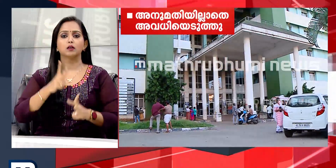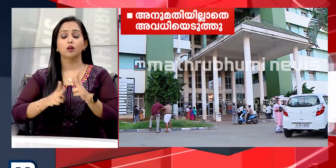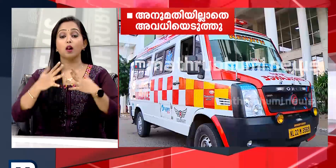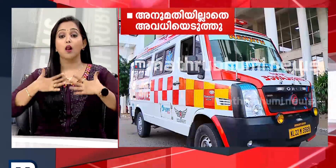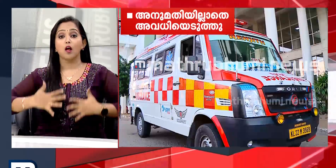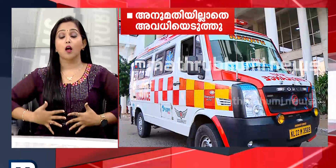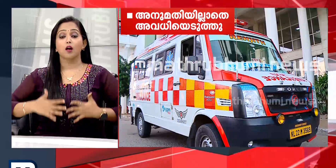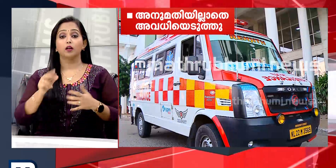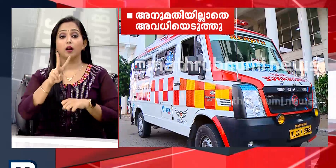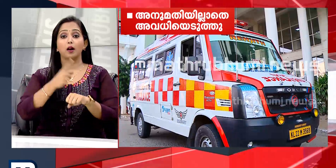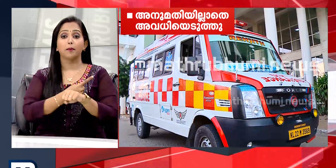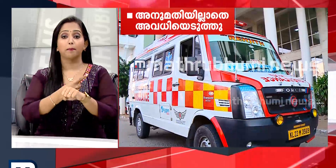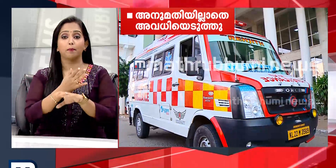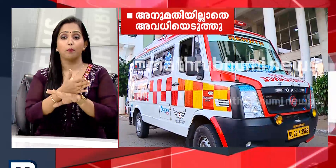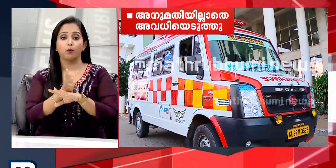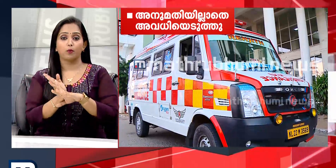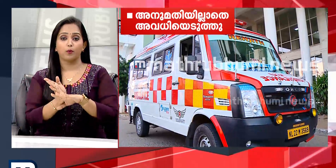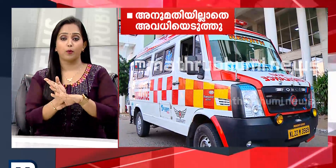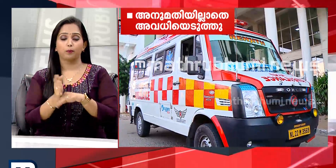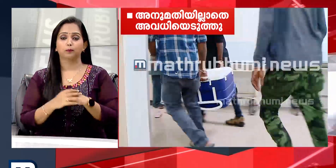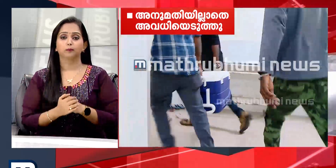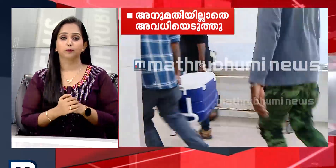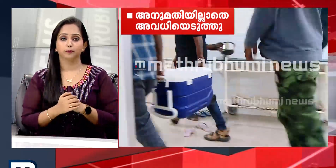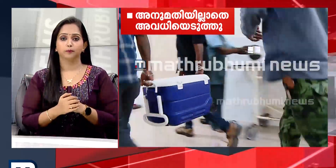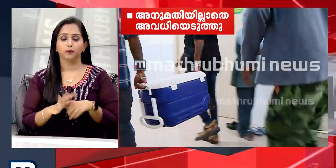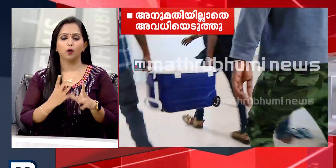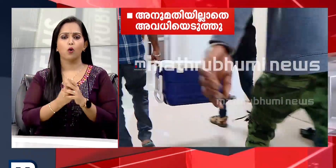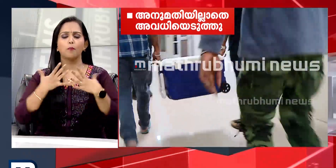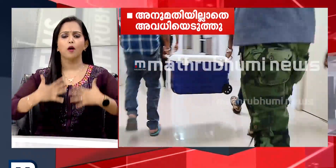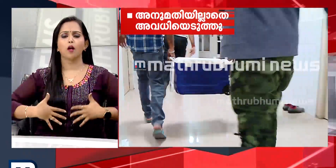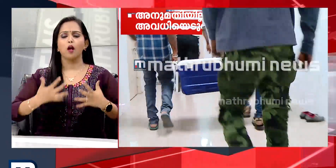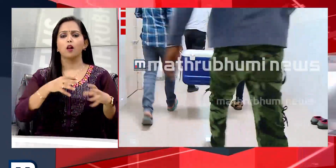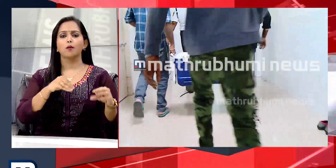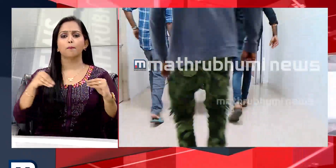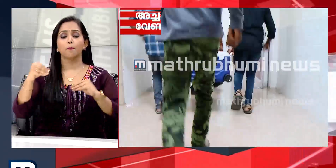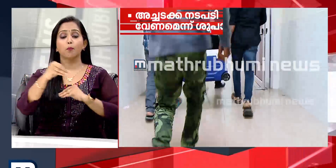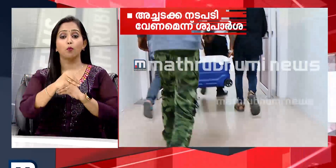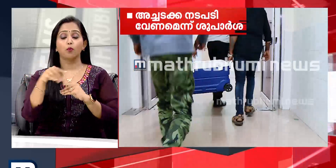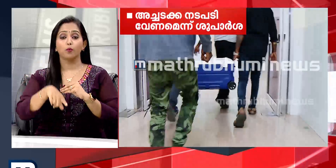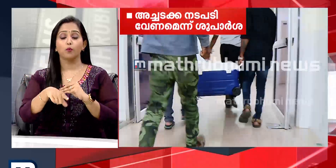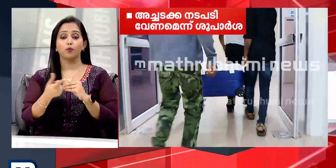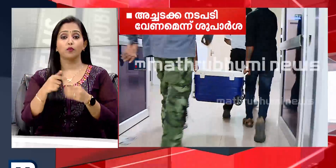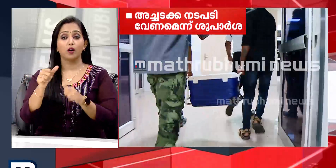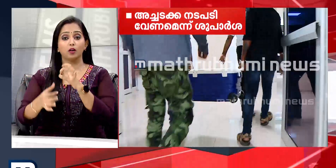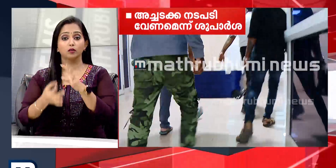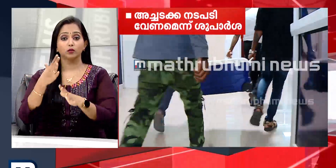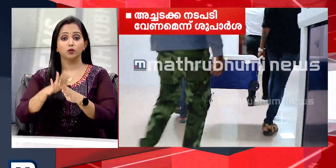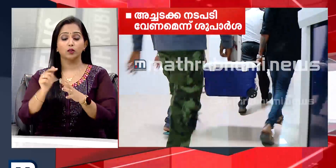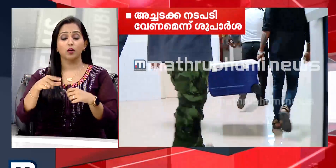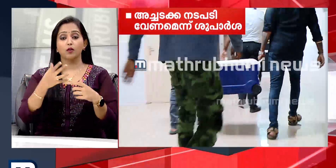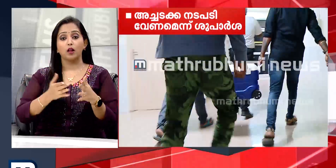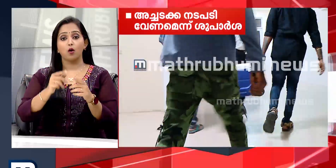ആരോഗ്യസ്ഥിതിയിലെത്താൻ 2 മണിക്കൂർ വൈകിയതും അത്രയും താമസമുണ്ടാക്കി. അവയവമാറ്റ ഏജൻസിയായ കേസ് ഓട്ടോയിലെ കോർഡിനേറ്റർമാർ വൃക്ക